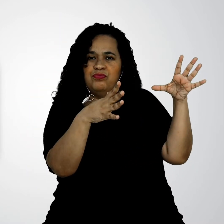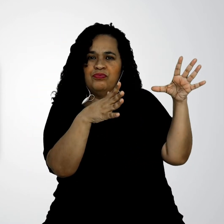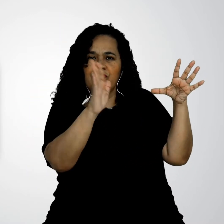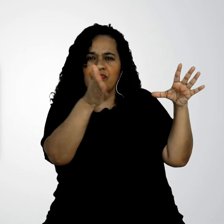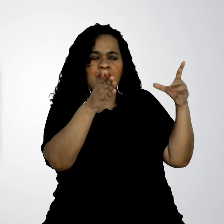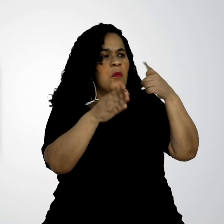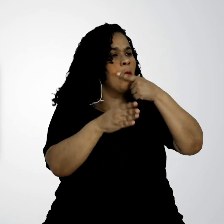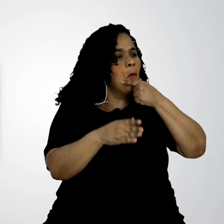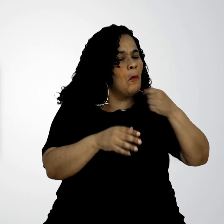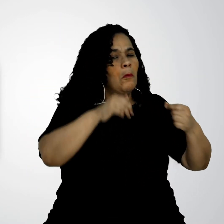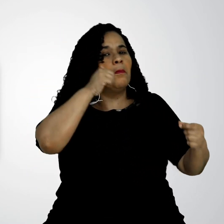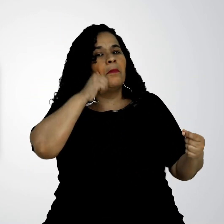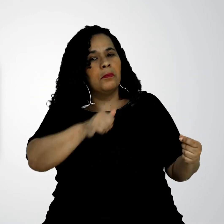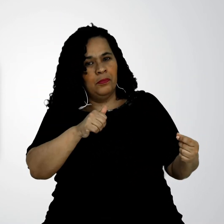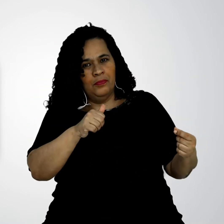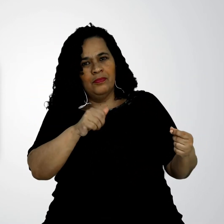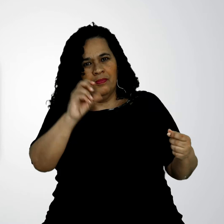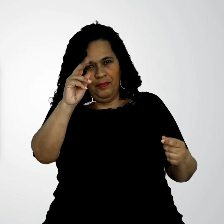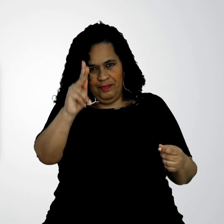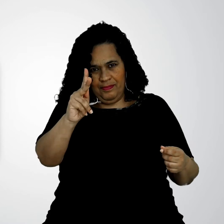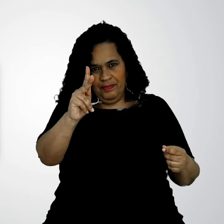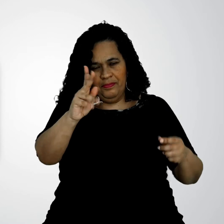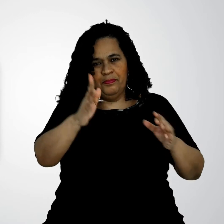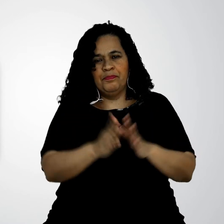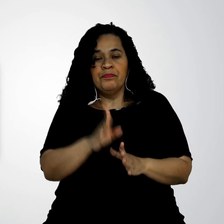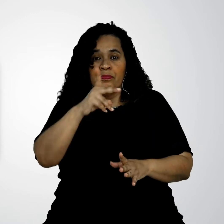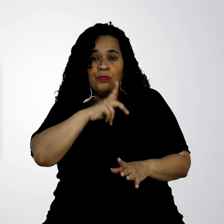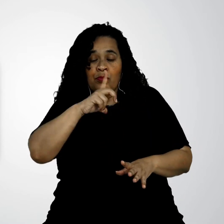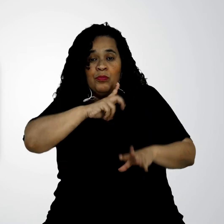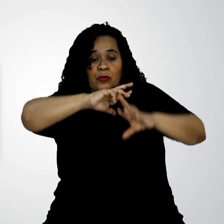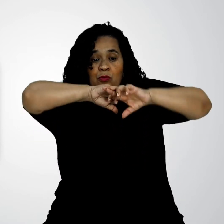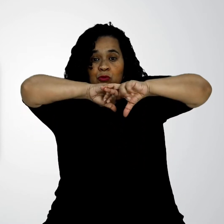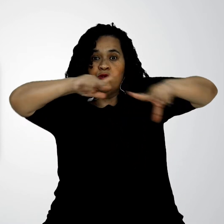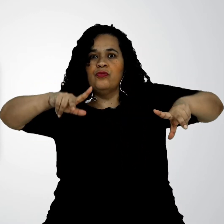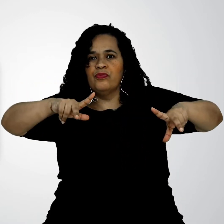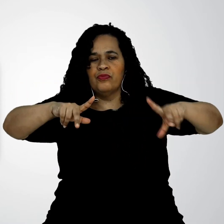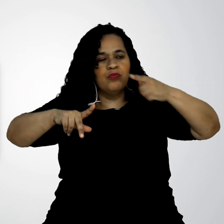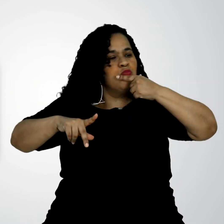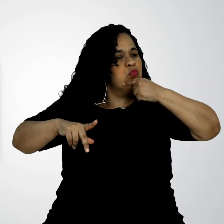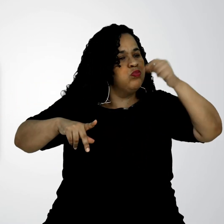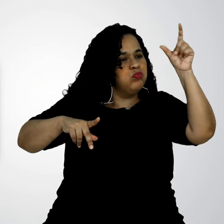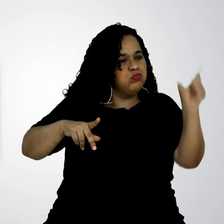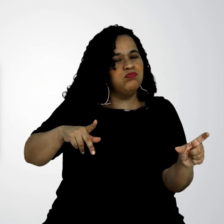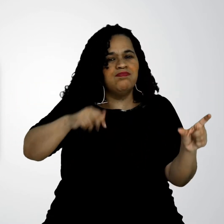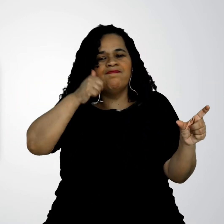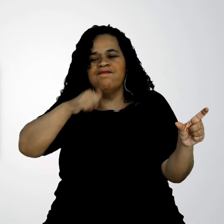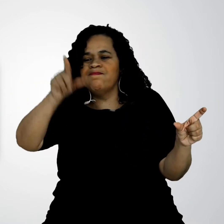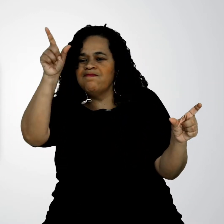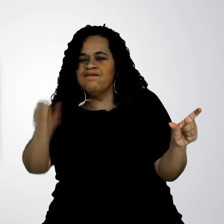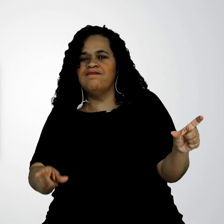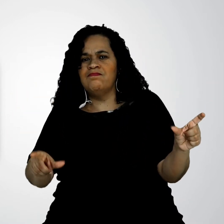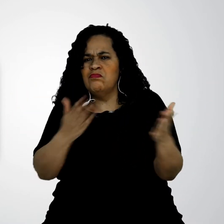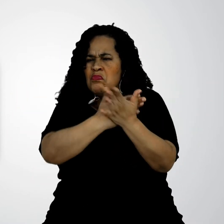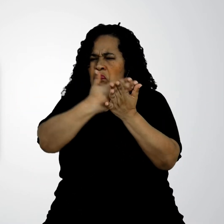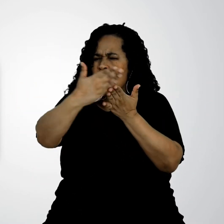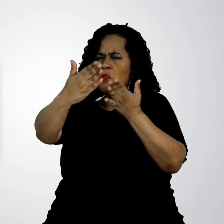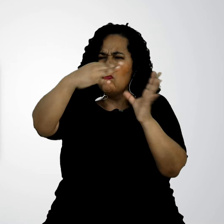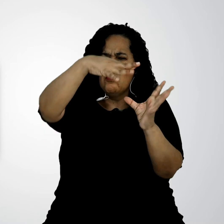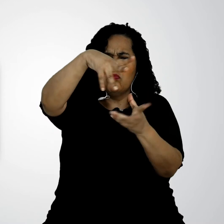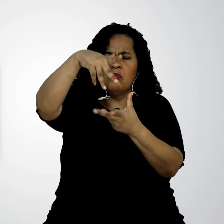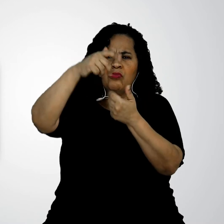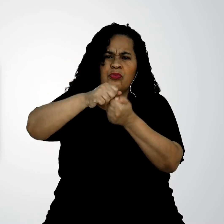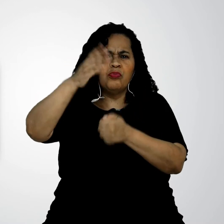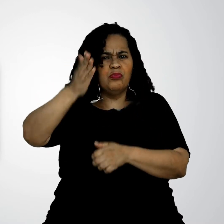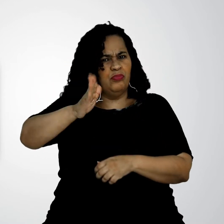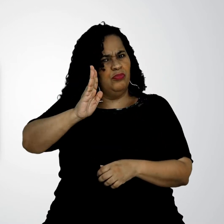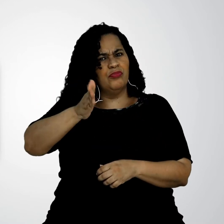existe de fato uma distinção criada por Deus, né, desde o princípio, e ambos criados à imagem de Deus,